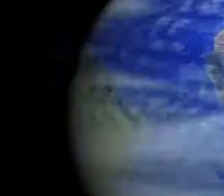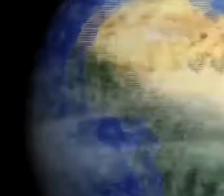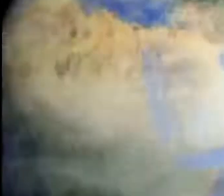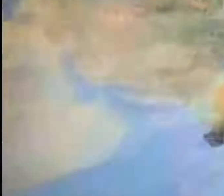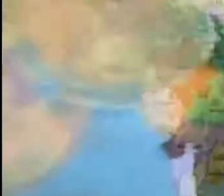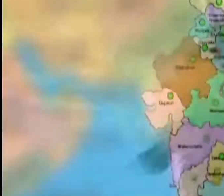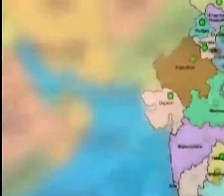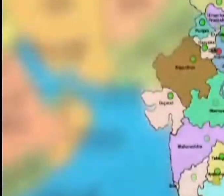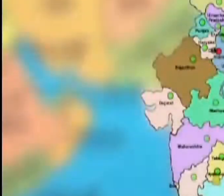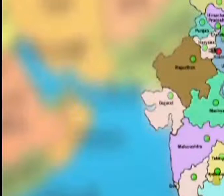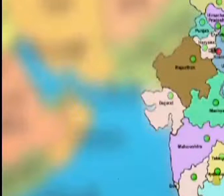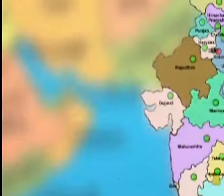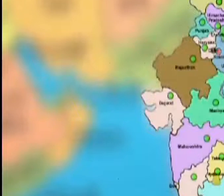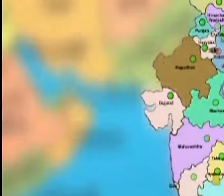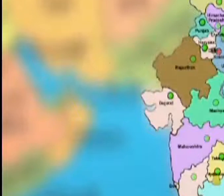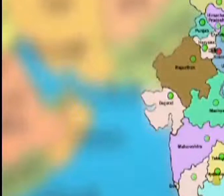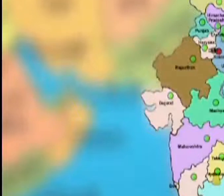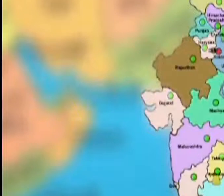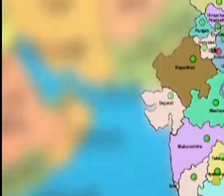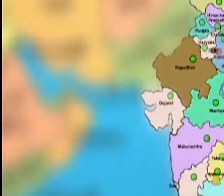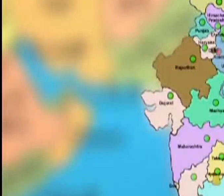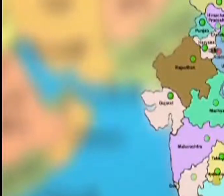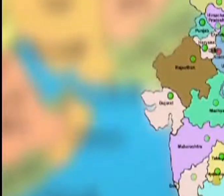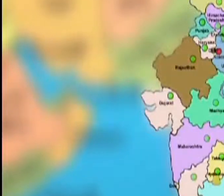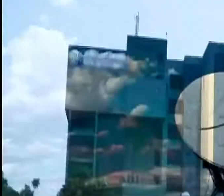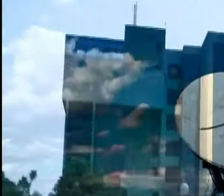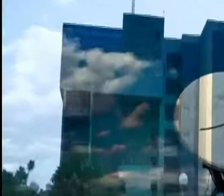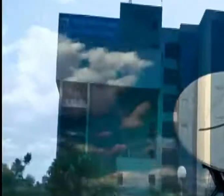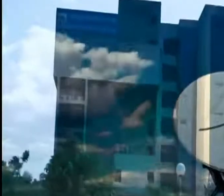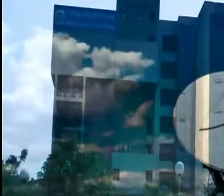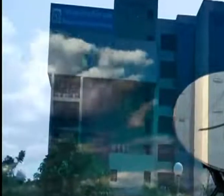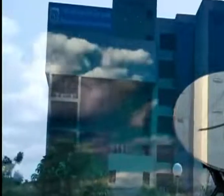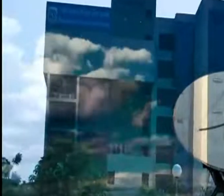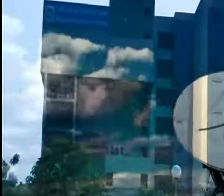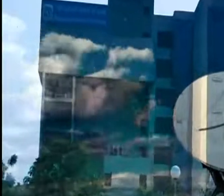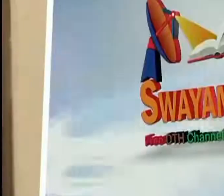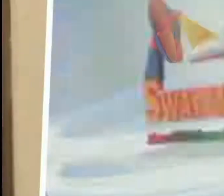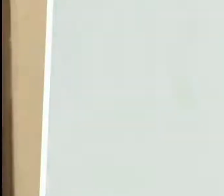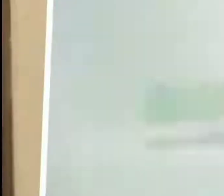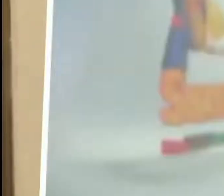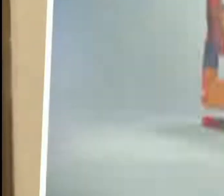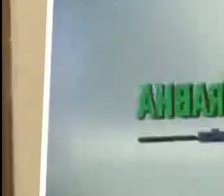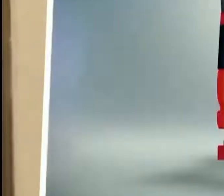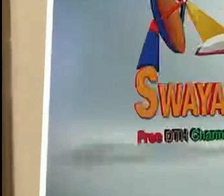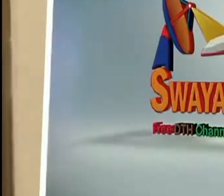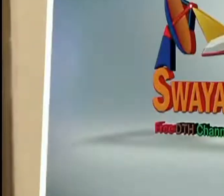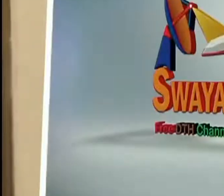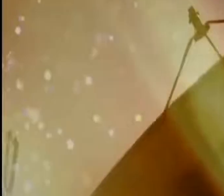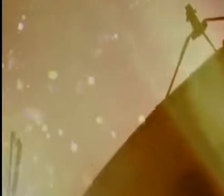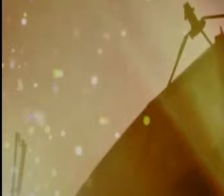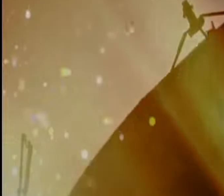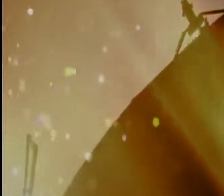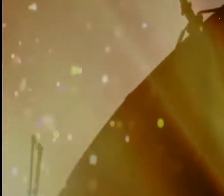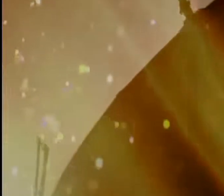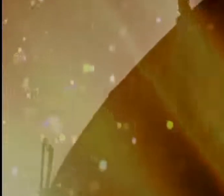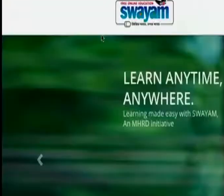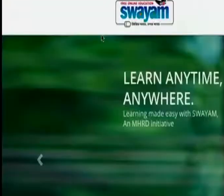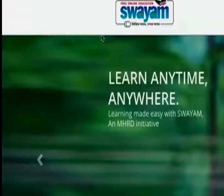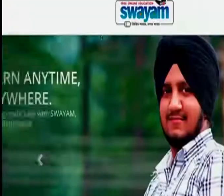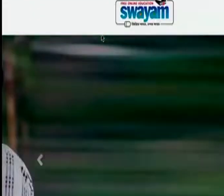दुनिया में इसके केंद्र बांटे, कोई मन चाहा केंद्र